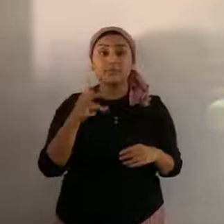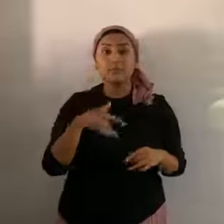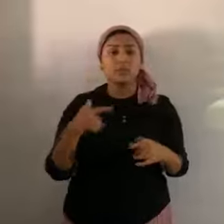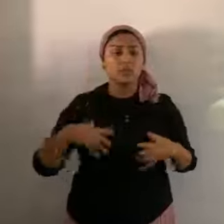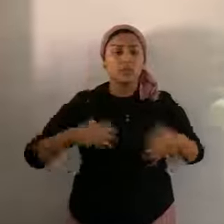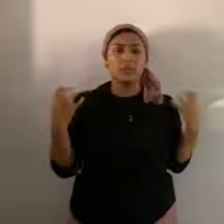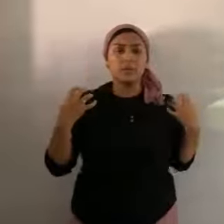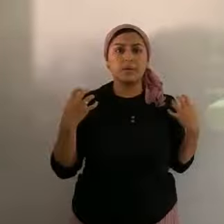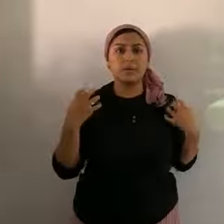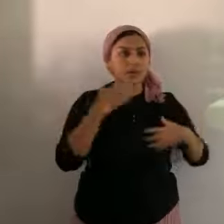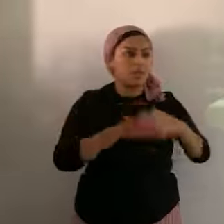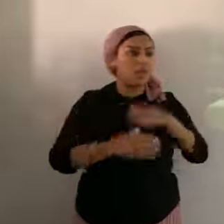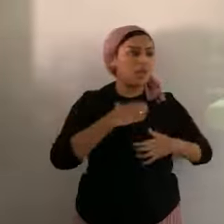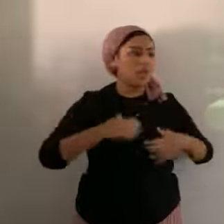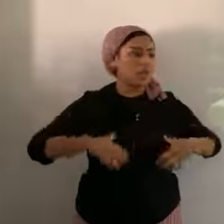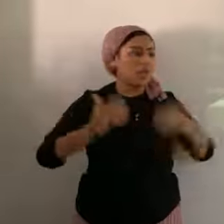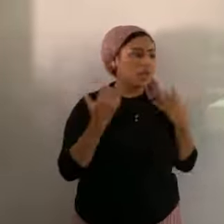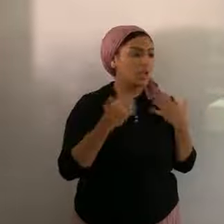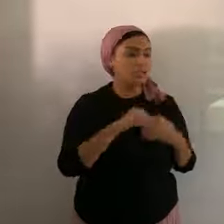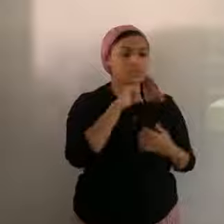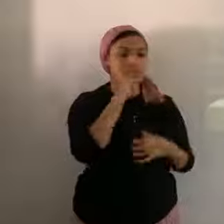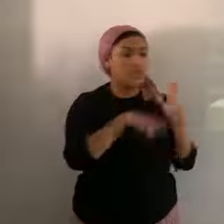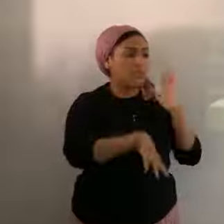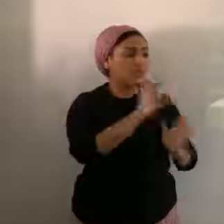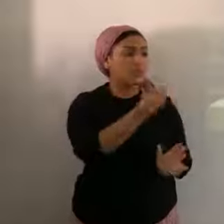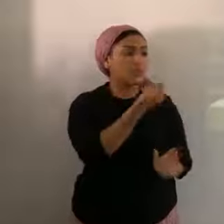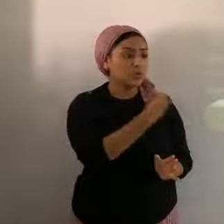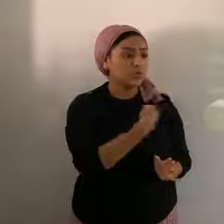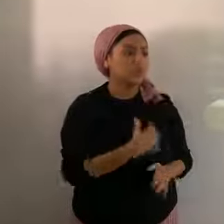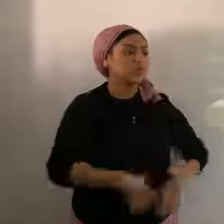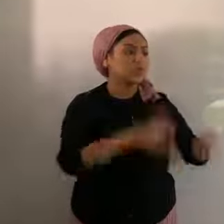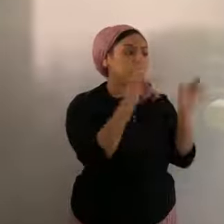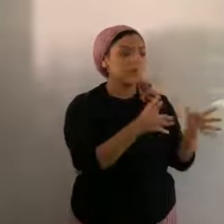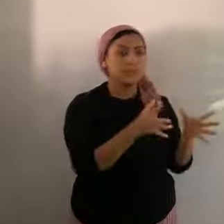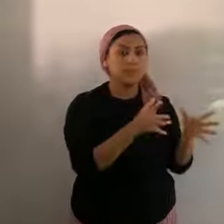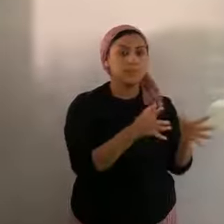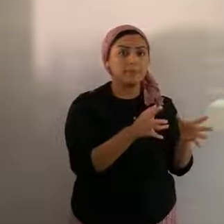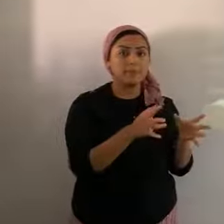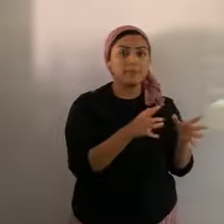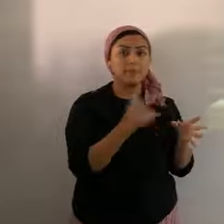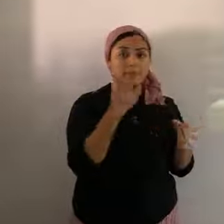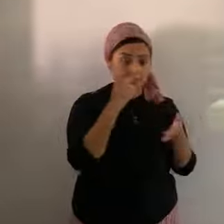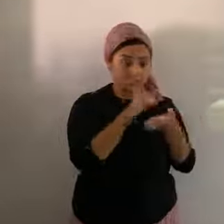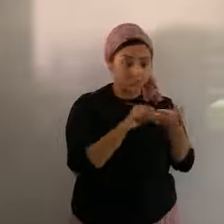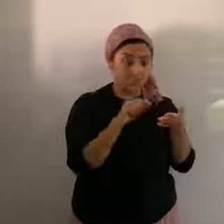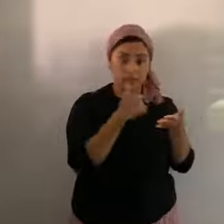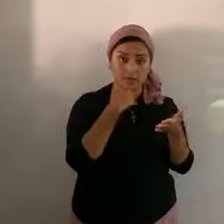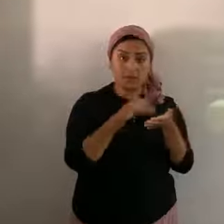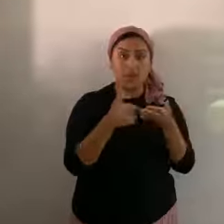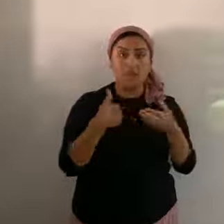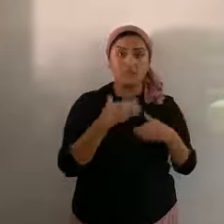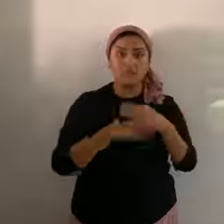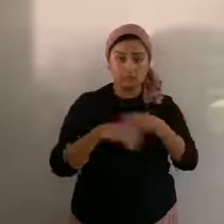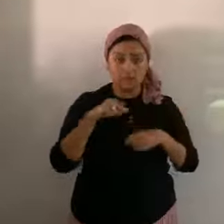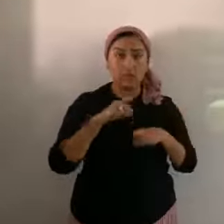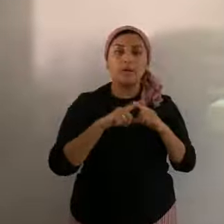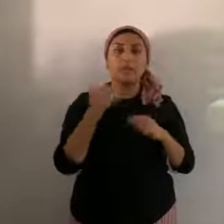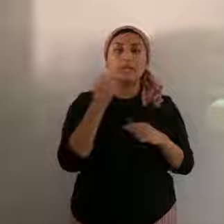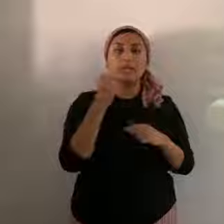enojo porque no tuvo hambre y no halló comida. Porque dice aquí que tuvo hambre, pero él